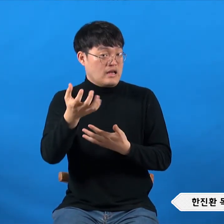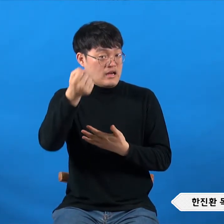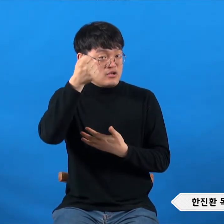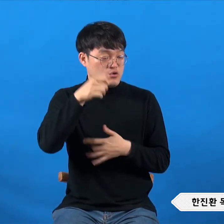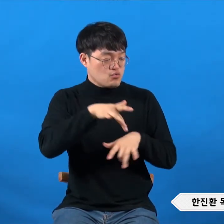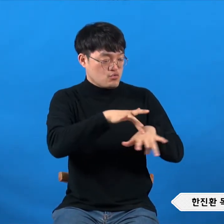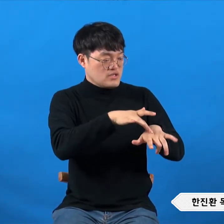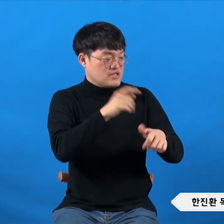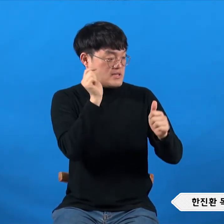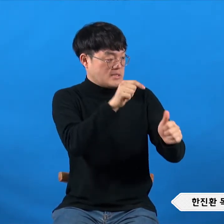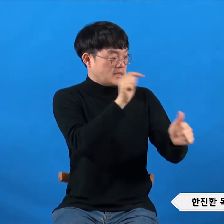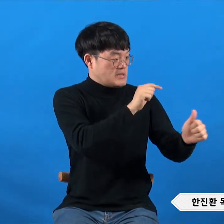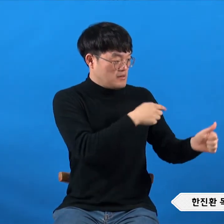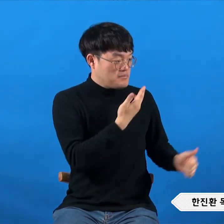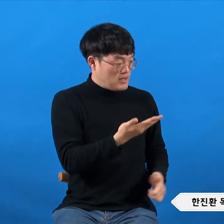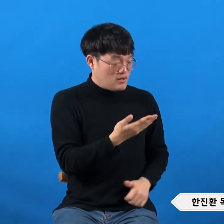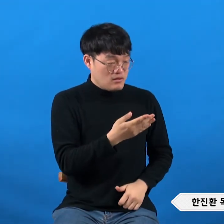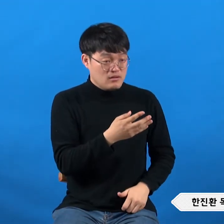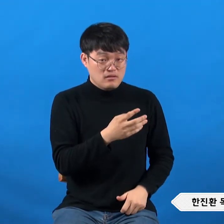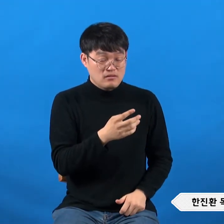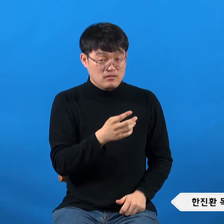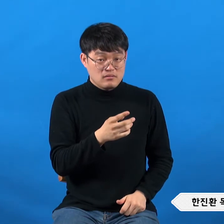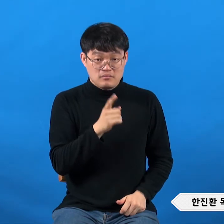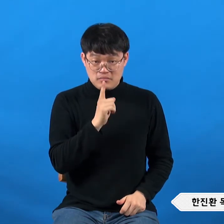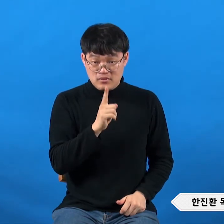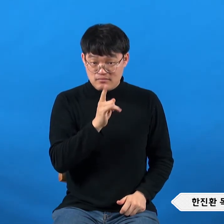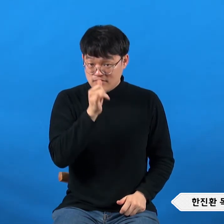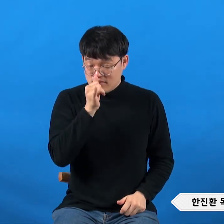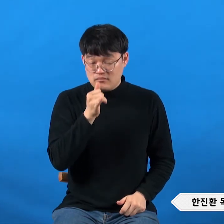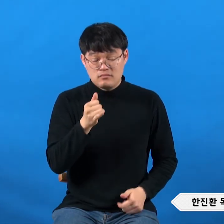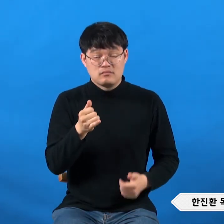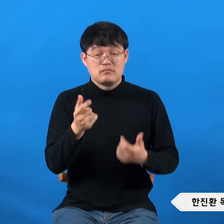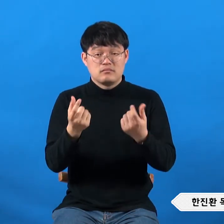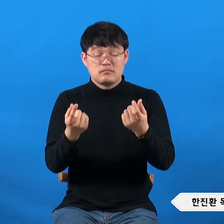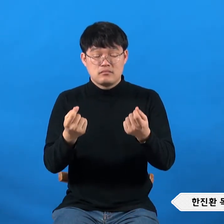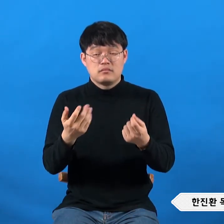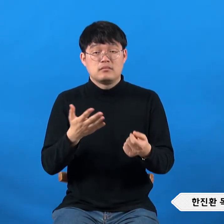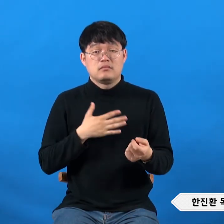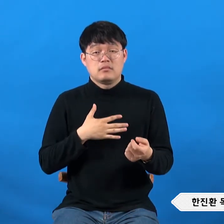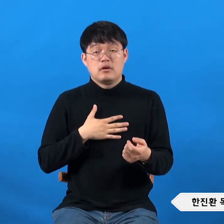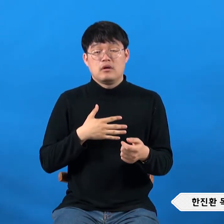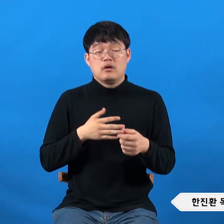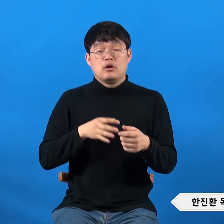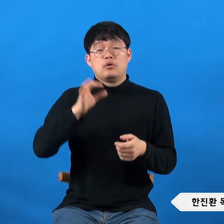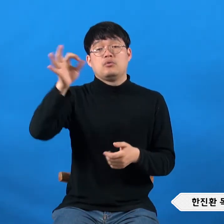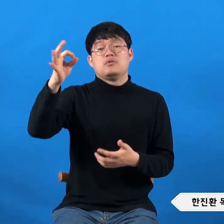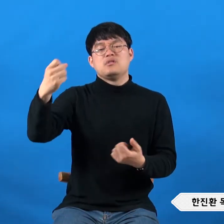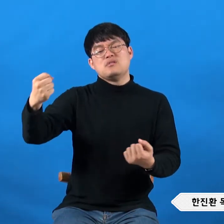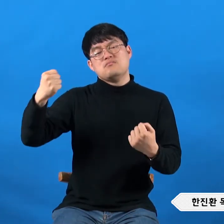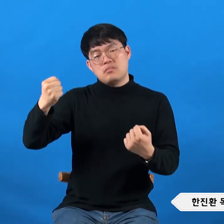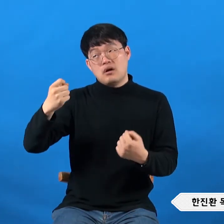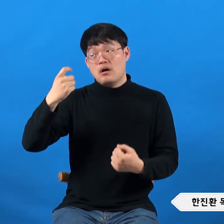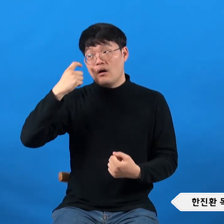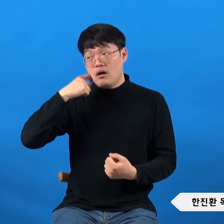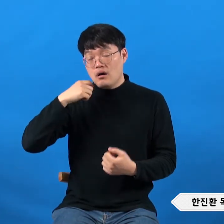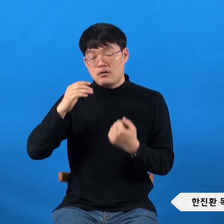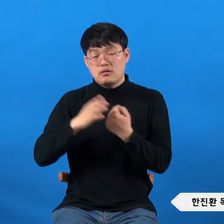부린다 그러지 않습니까? 그러니까 나도 모르게 돈의 마음을 뺏기는 것입니다.